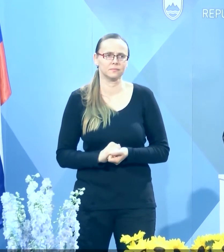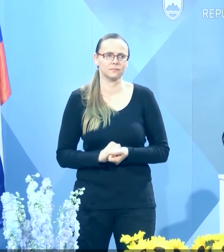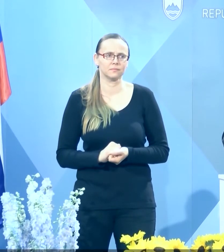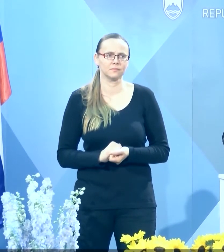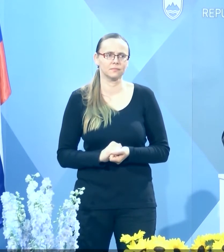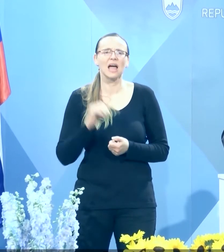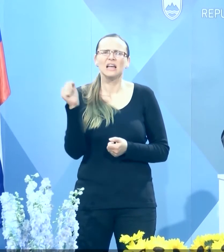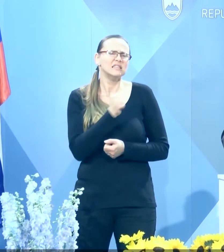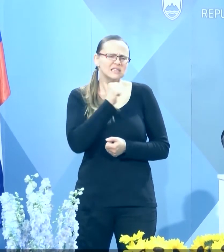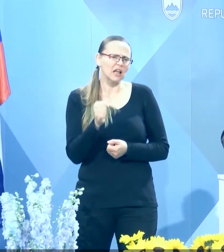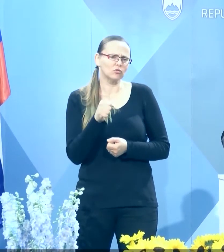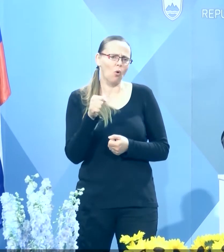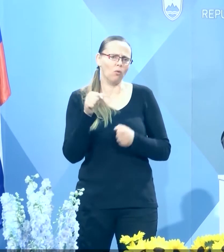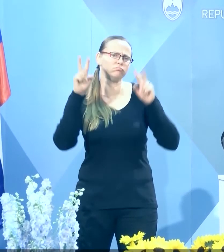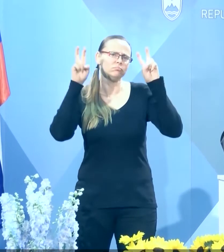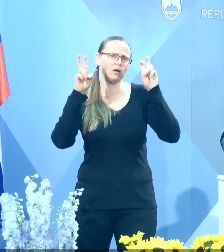puhlic